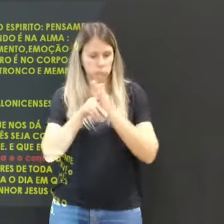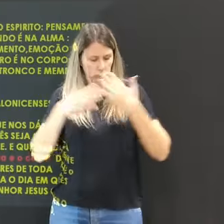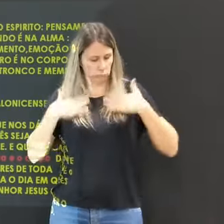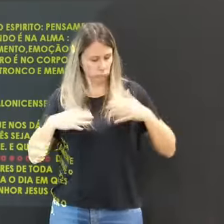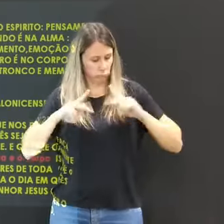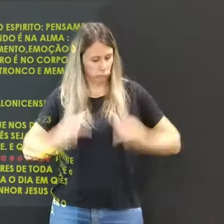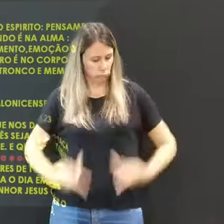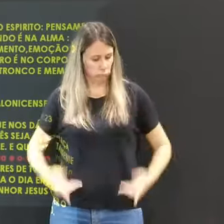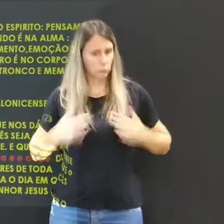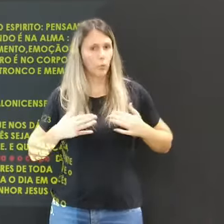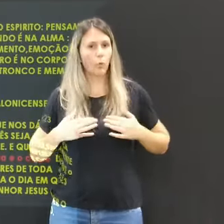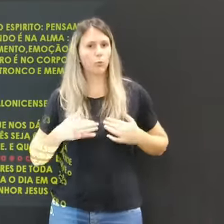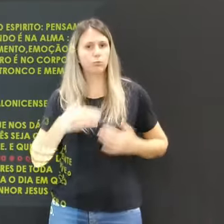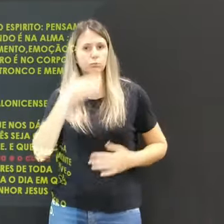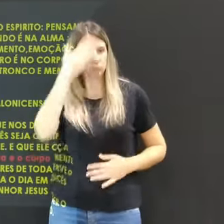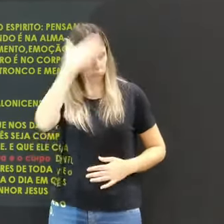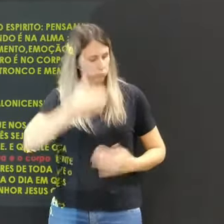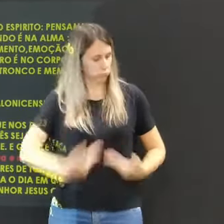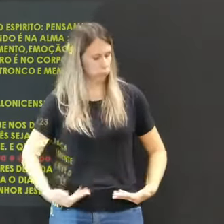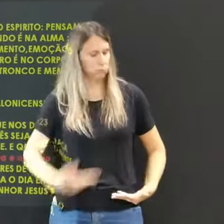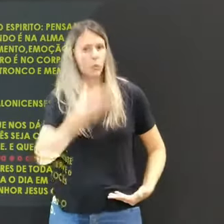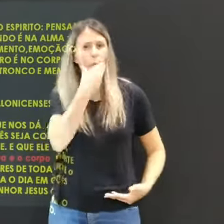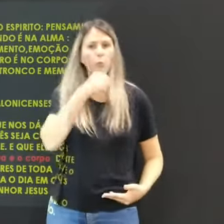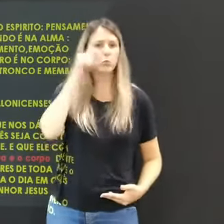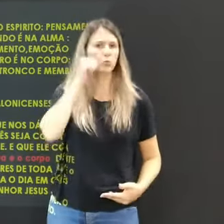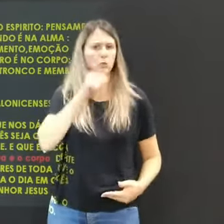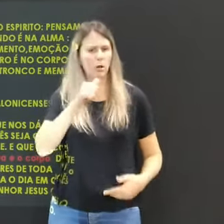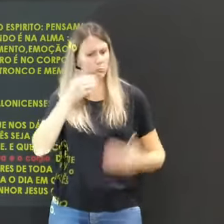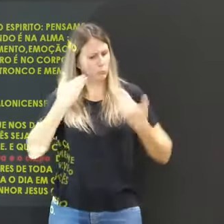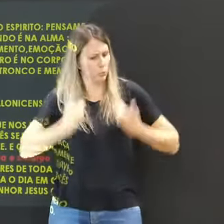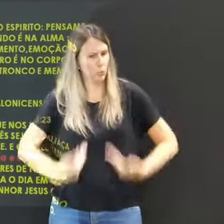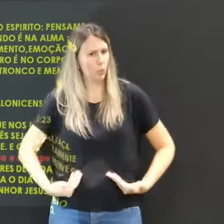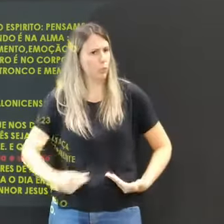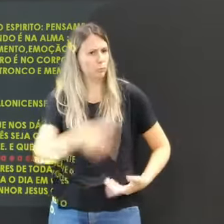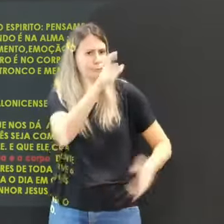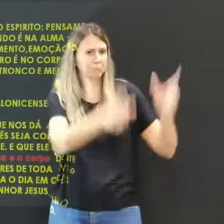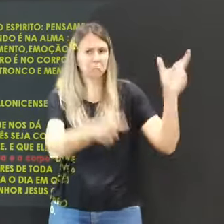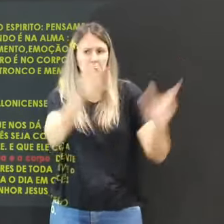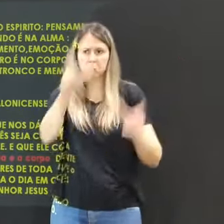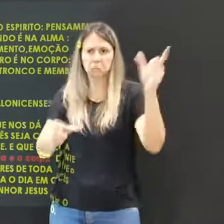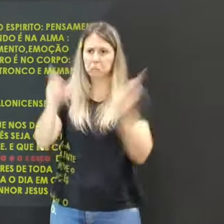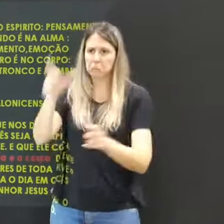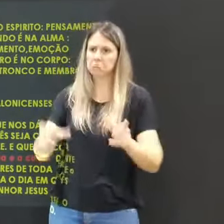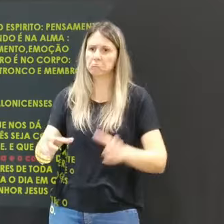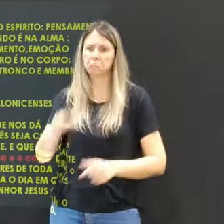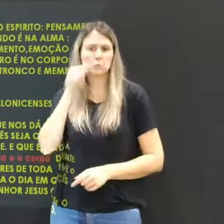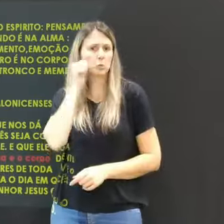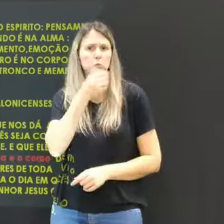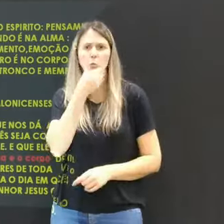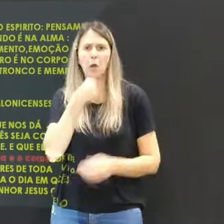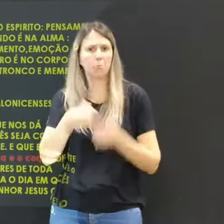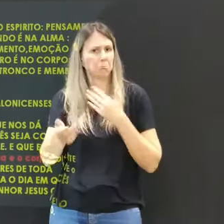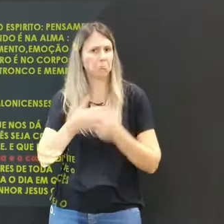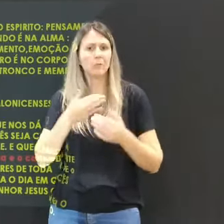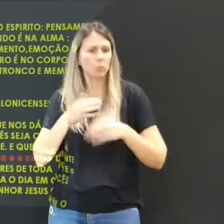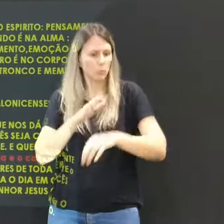espírito. É próprio do humano, do ser humano. Homem ou mulher, corpo, alma e espírito. Todas as pessoas.